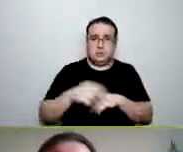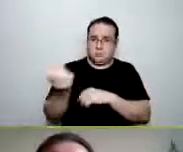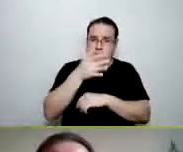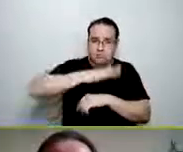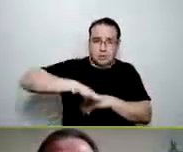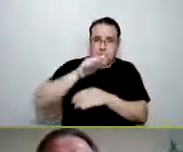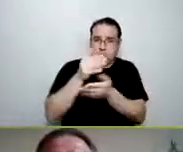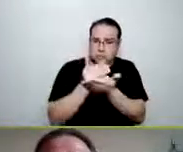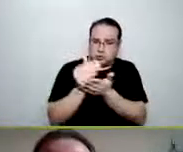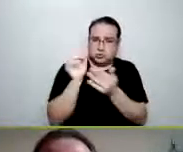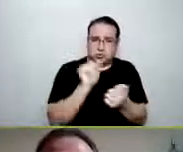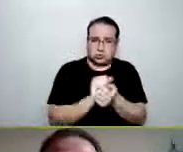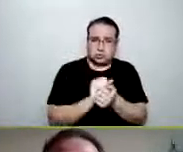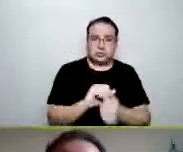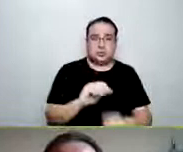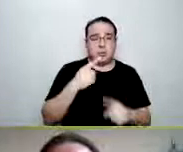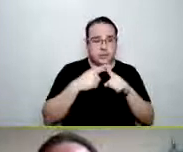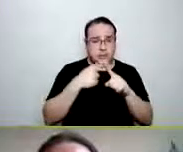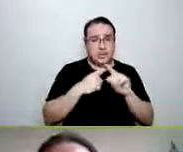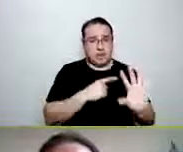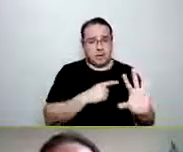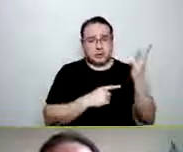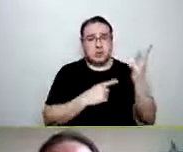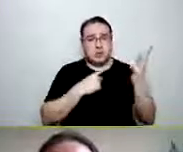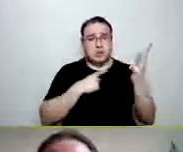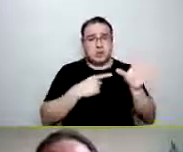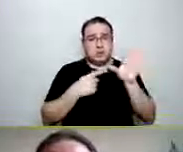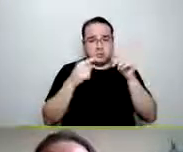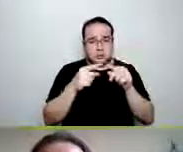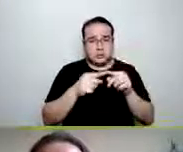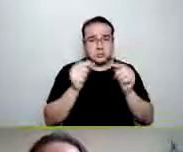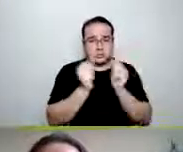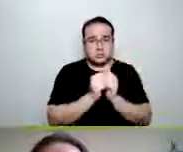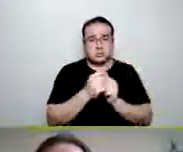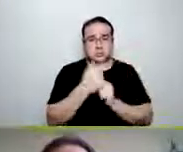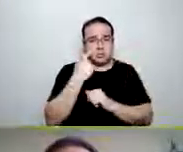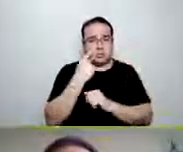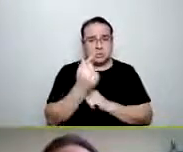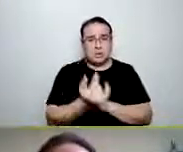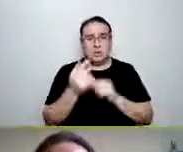foi introduzido por causa, né, sob a impressão da ameaça